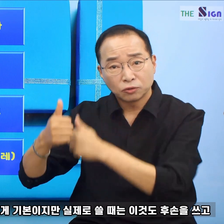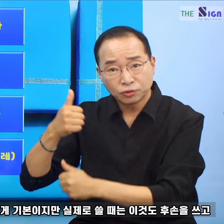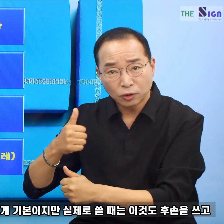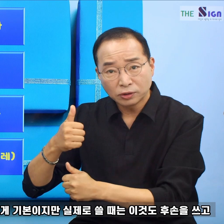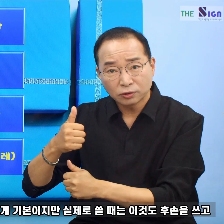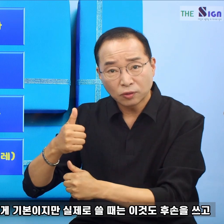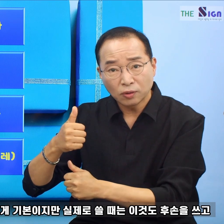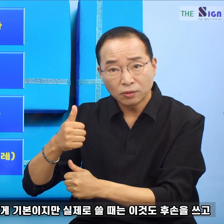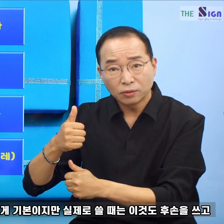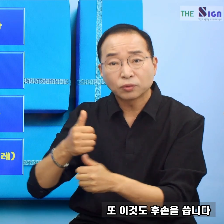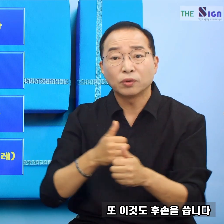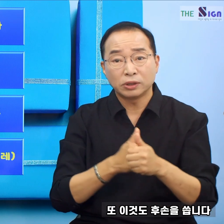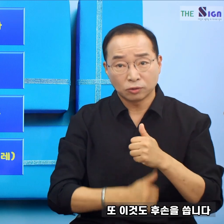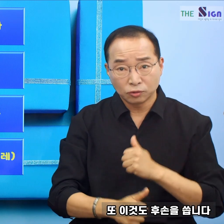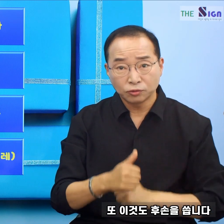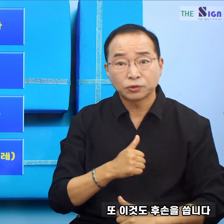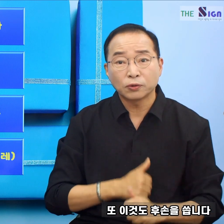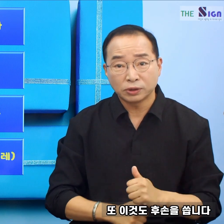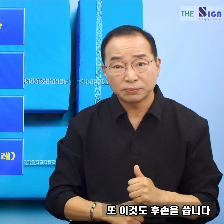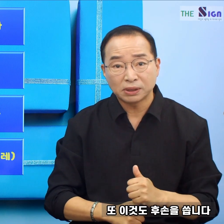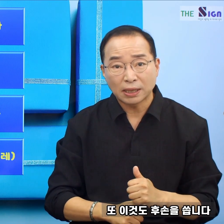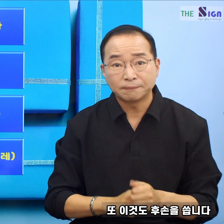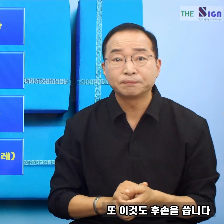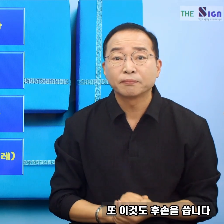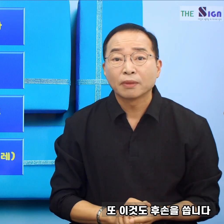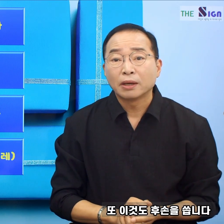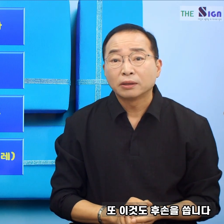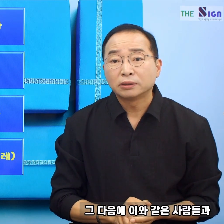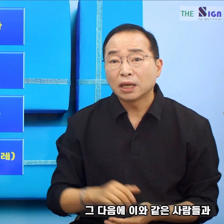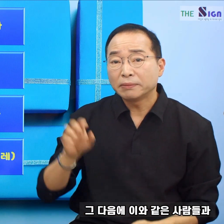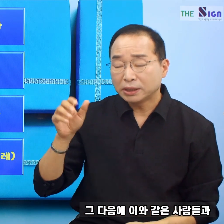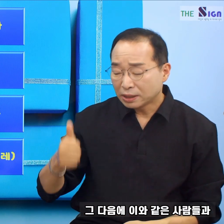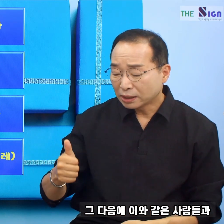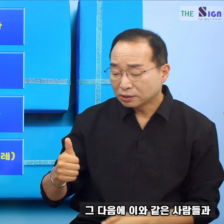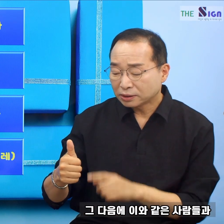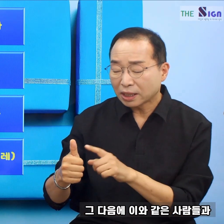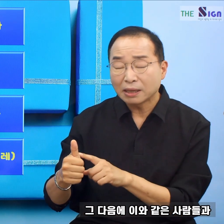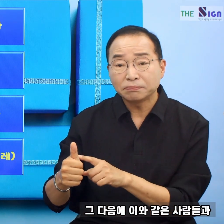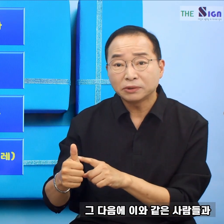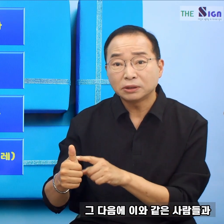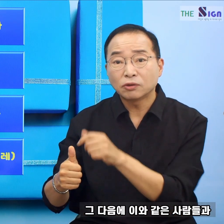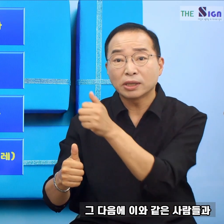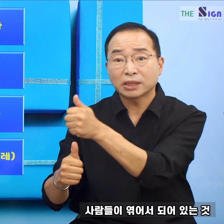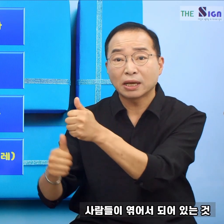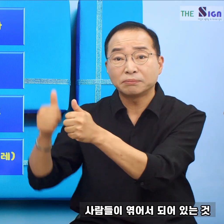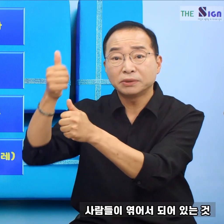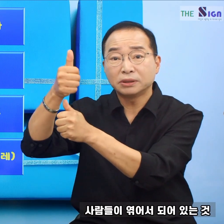후손을 쓰고 또 이것도 후손을 씁니다. 그 다음에 이와 같은 사람들과